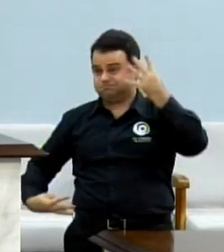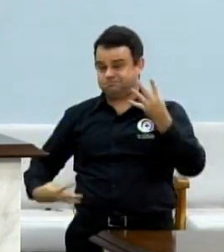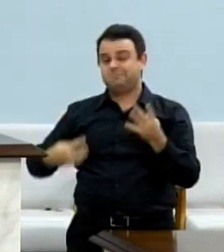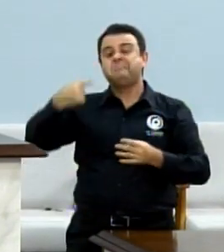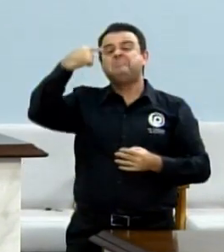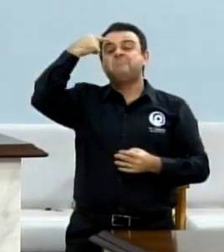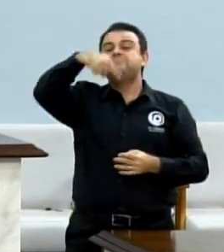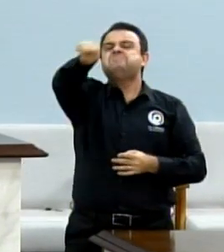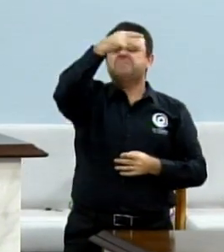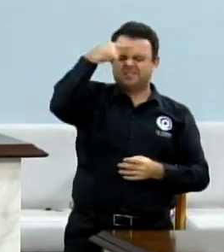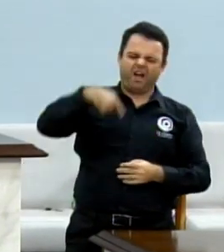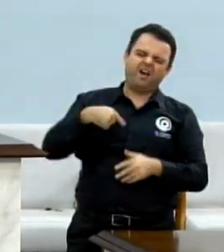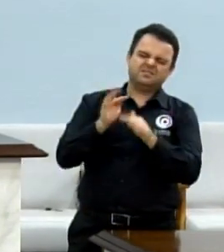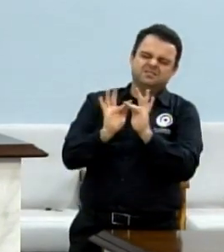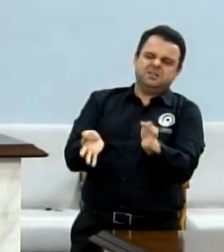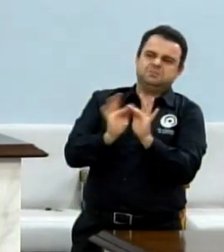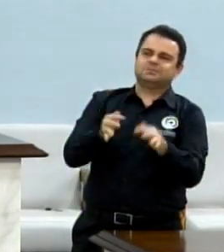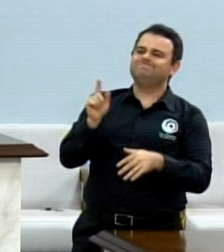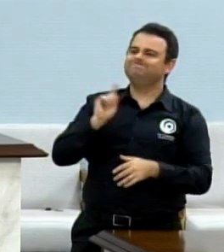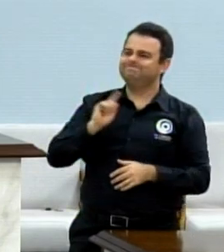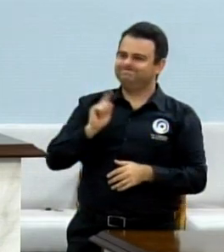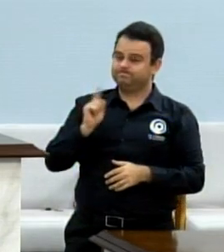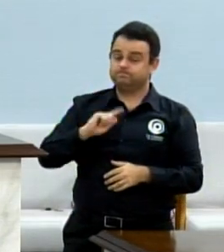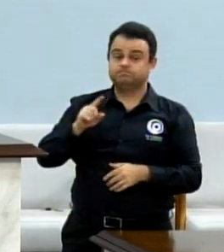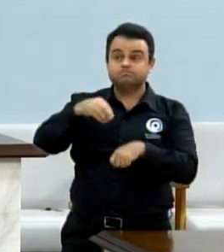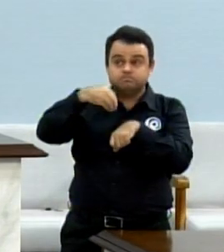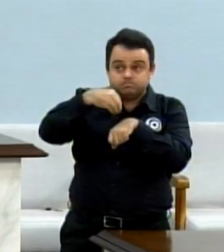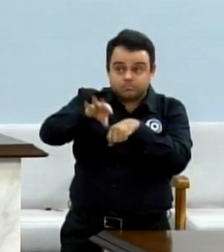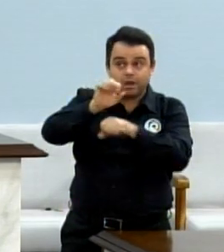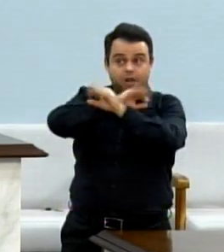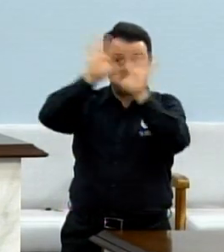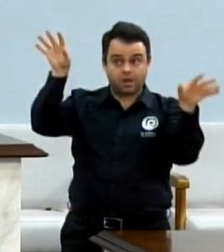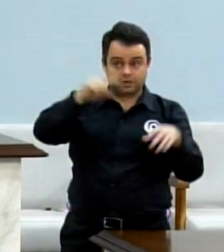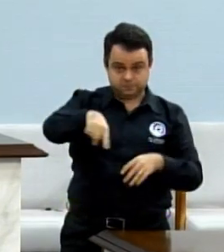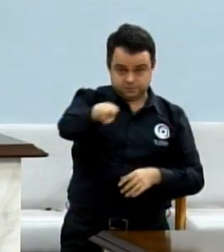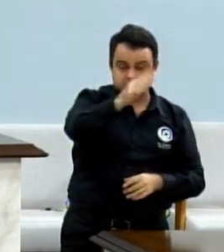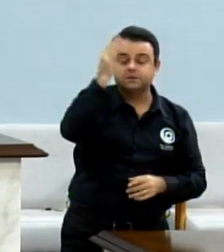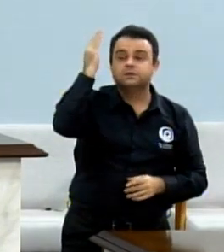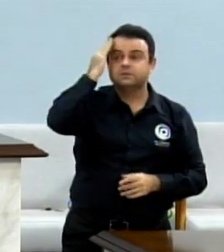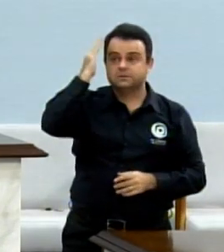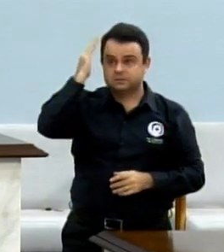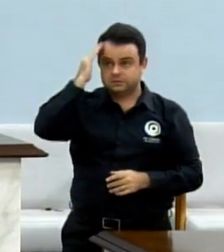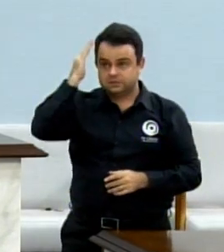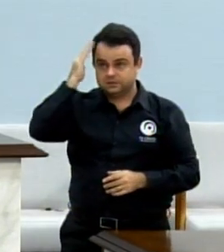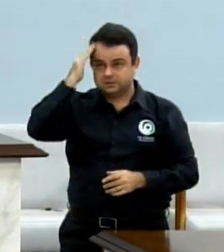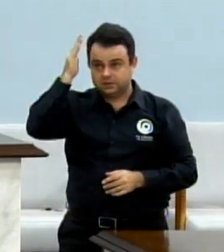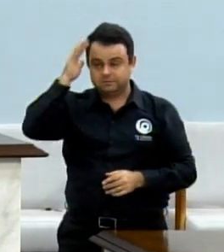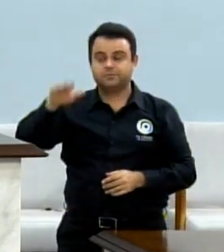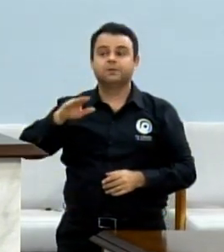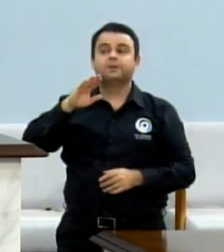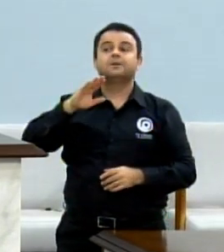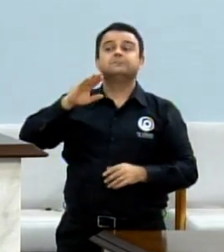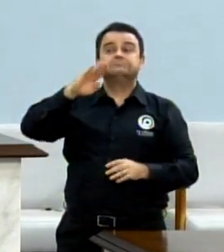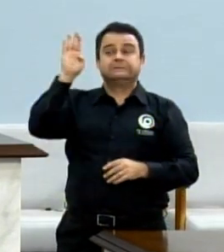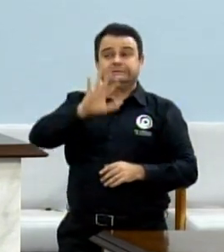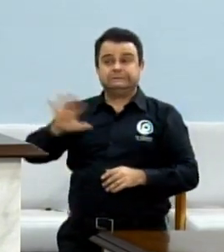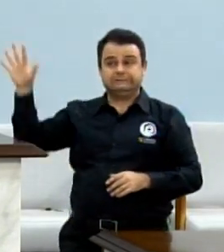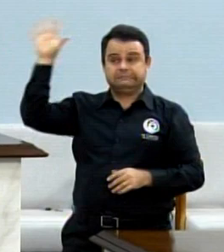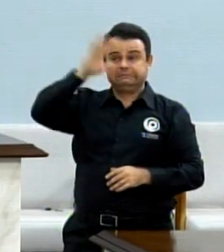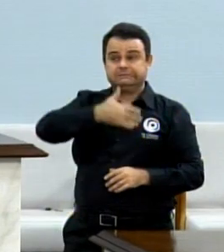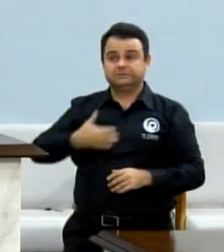seja a LGPD. E posso dizer com bastante clareza para vocês que a Autoridade Nacional está se movimentando